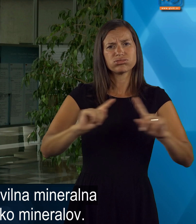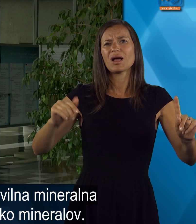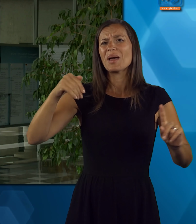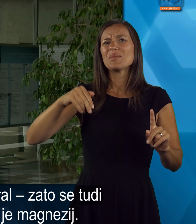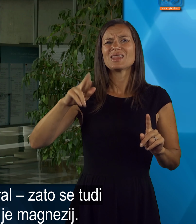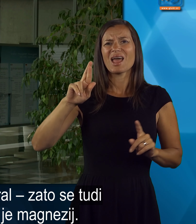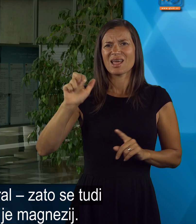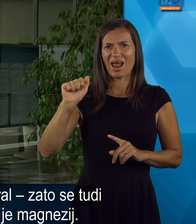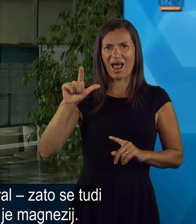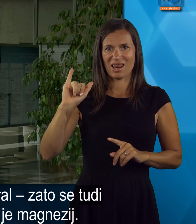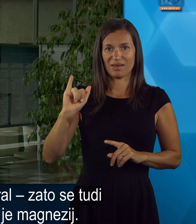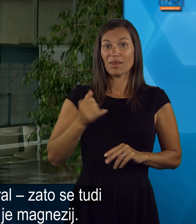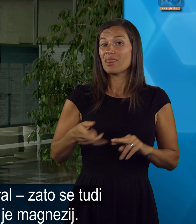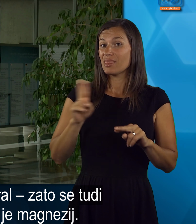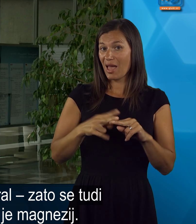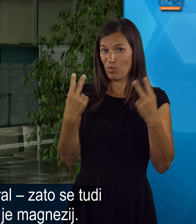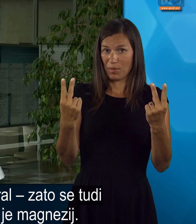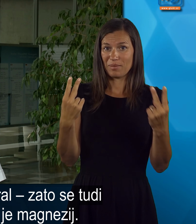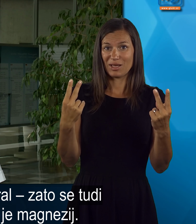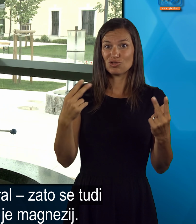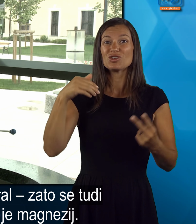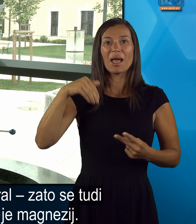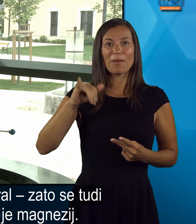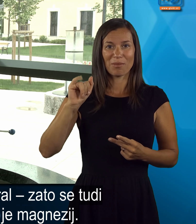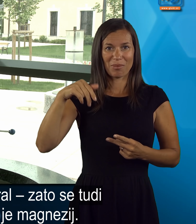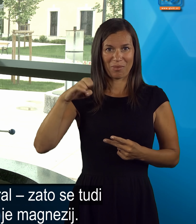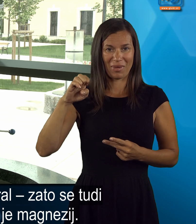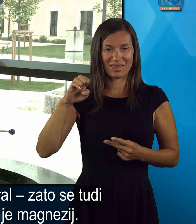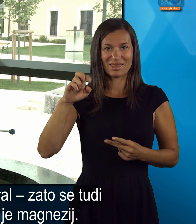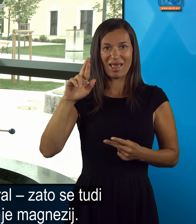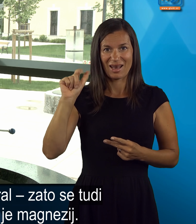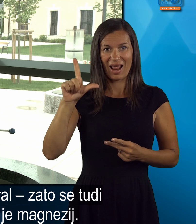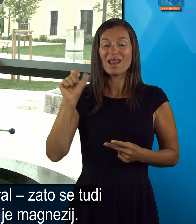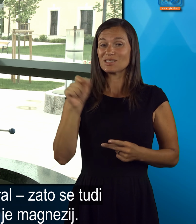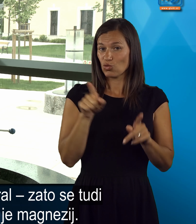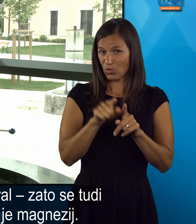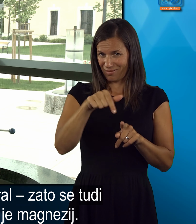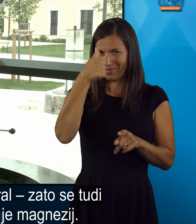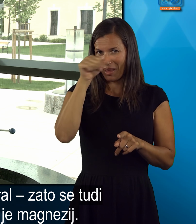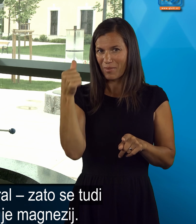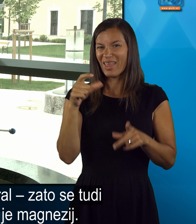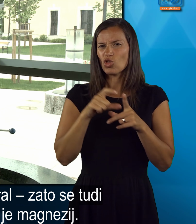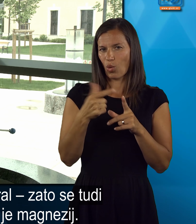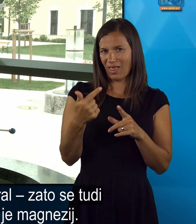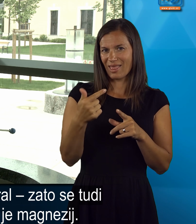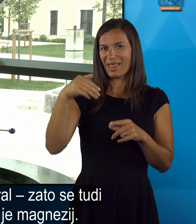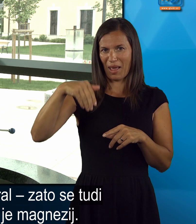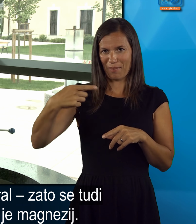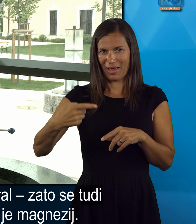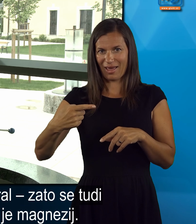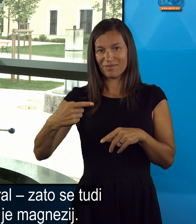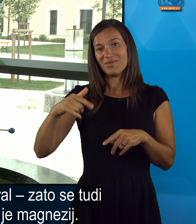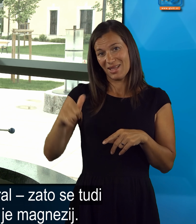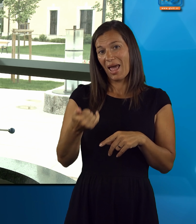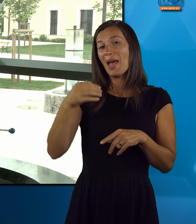mineralov. Najpomembnejši mineral, zato je tudi njegovo ime Donat MG, je magnezij.